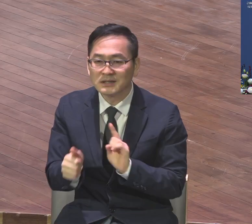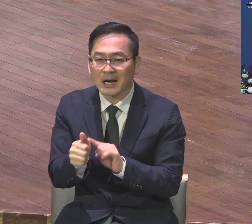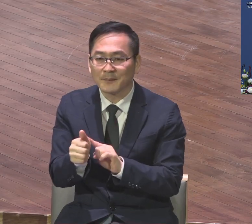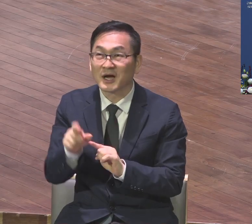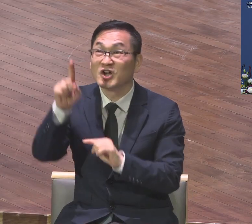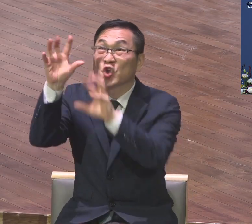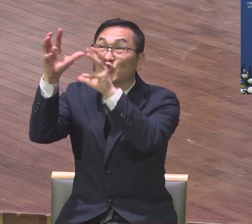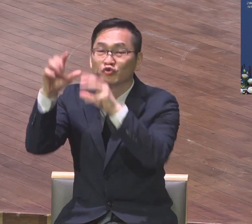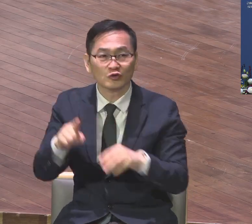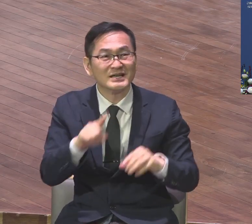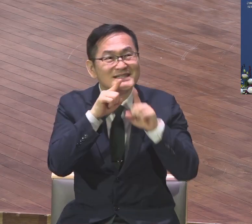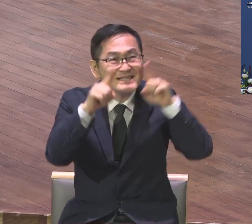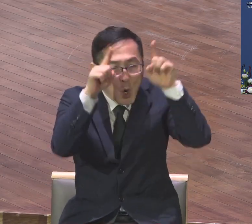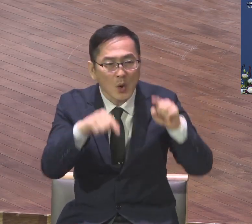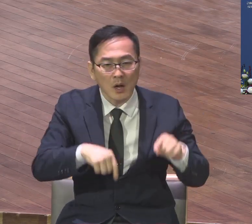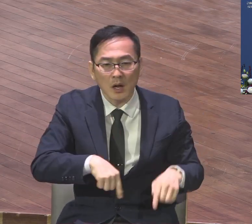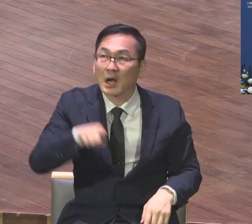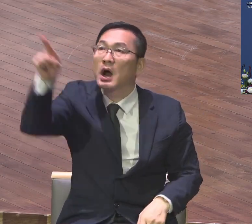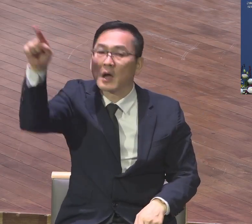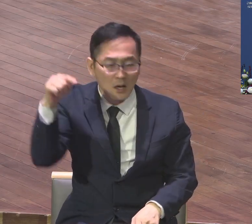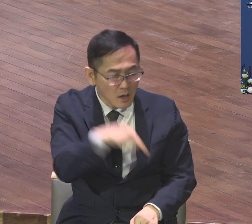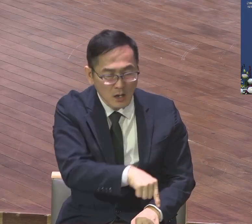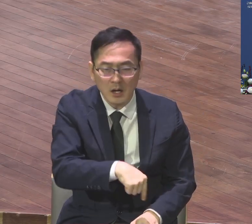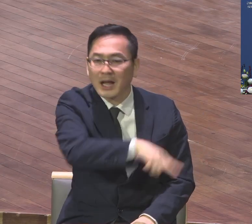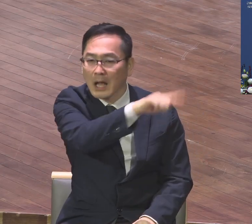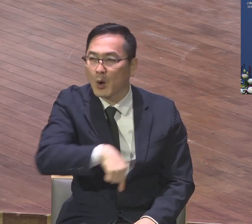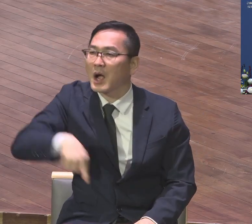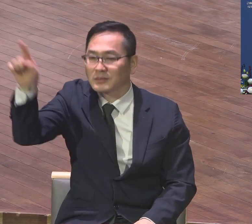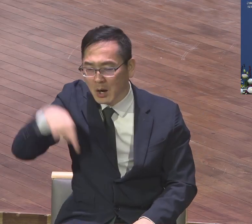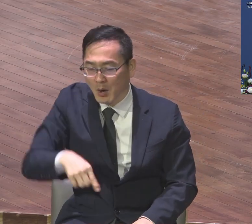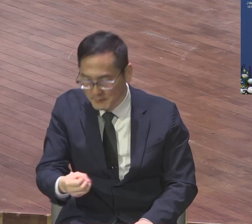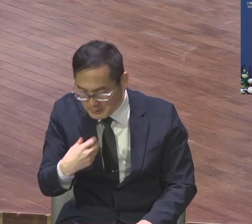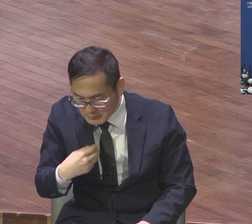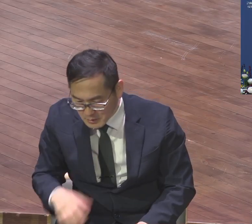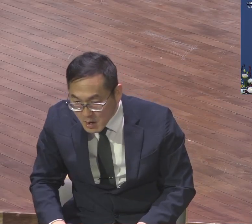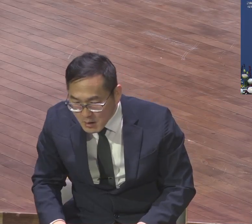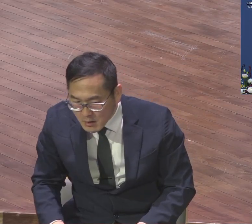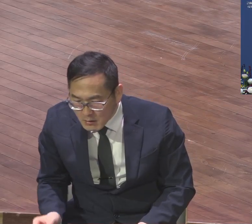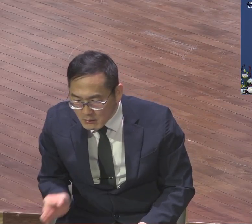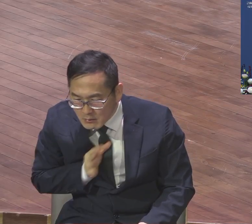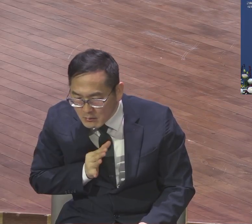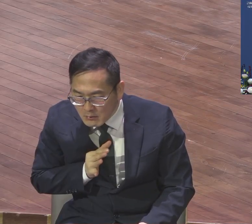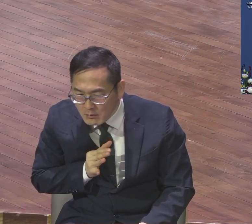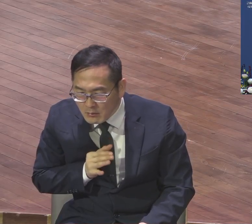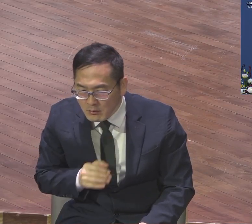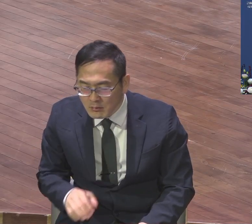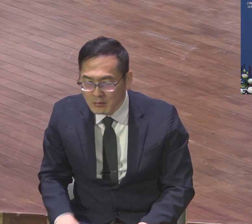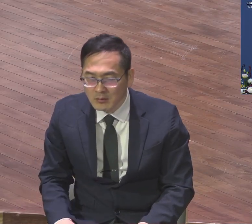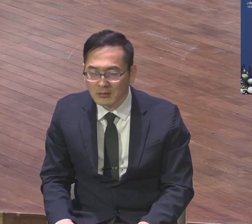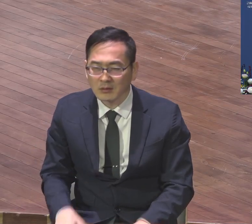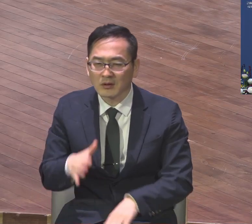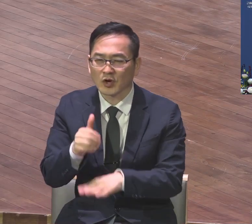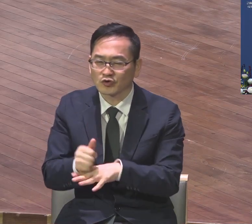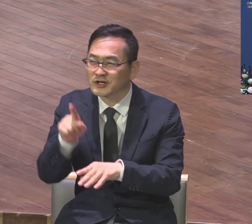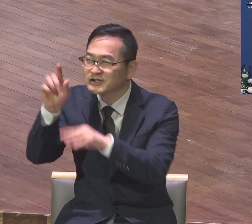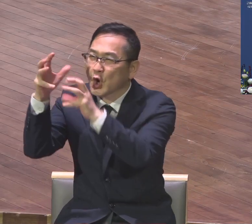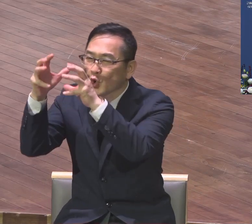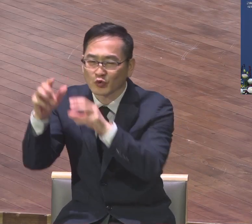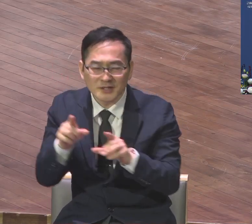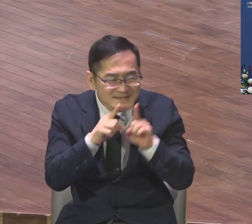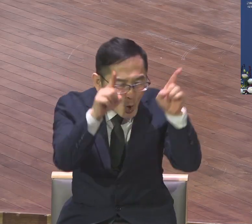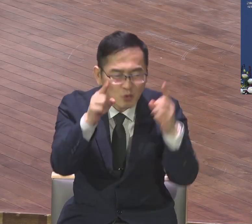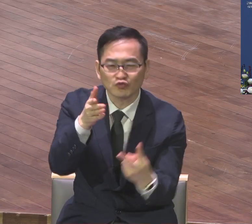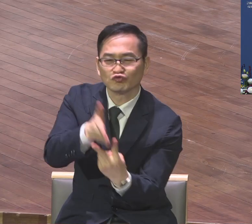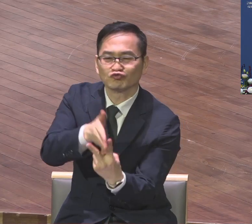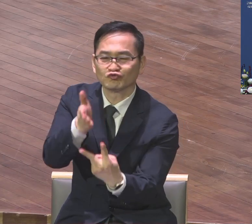천국이라. 거기에서 막 간증하는 거 많이 나오잖아요. 성경은 말할 것도 없고 천국, 지옥이 있다, 두 곳입니다. 사람은